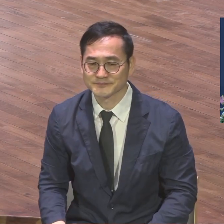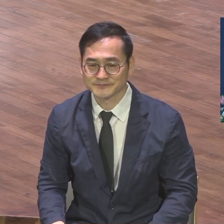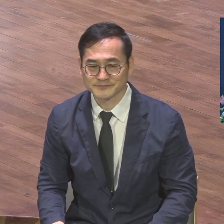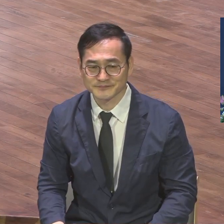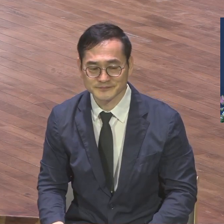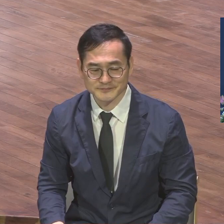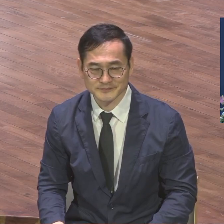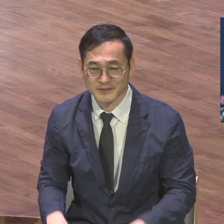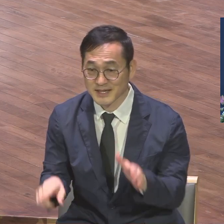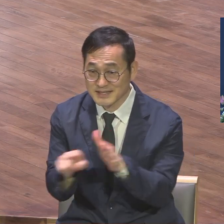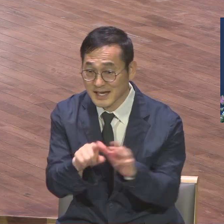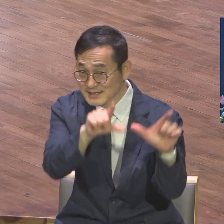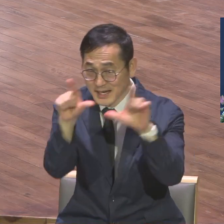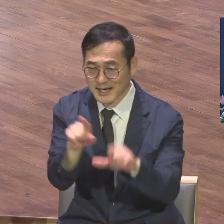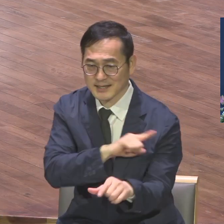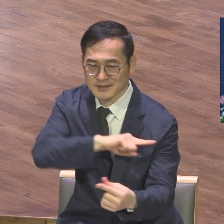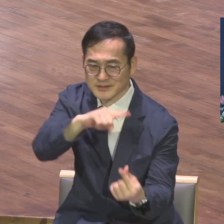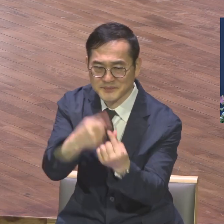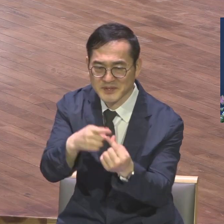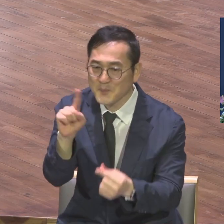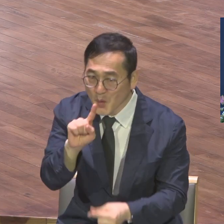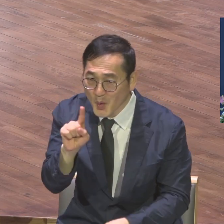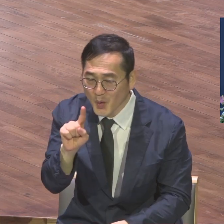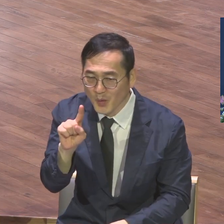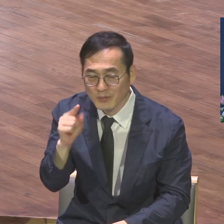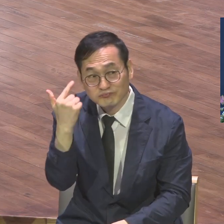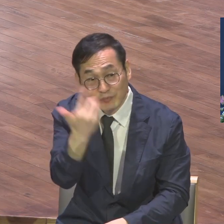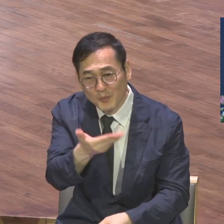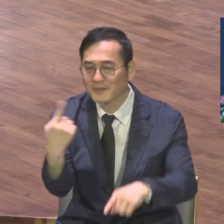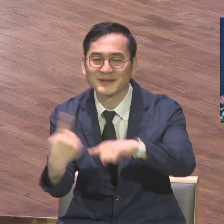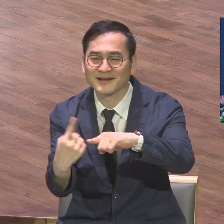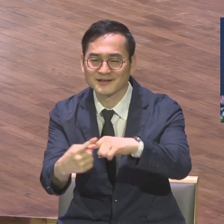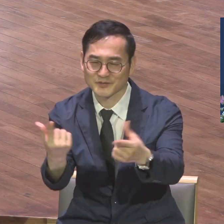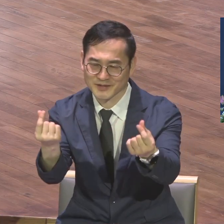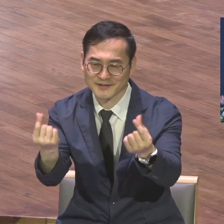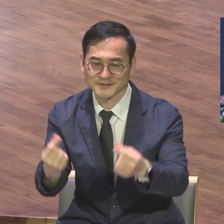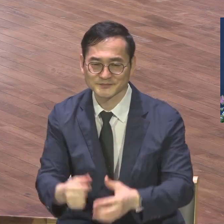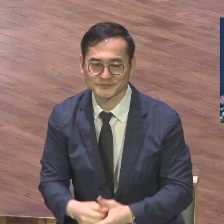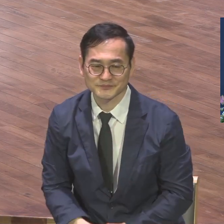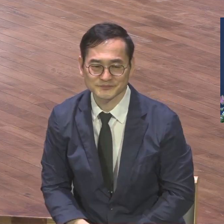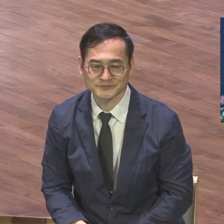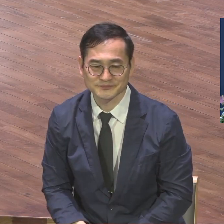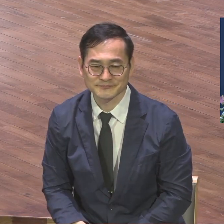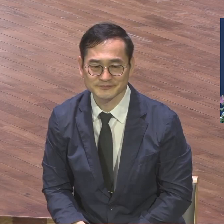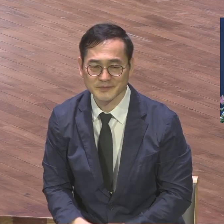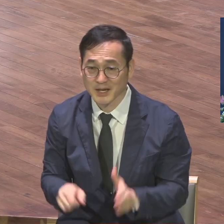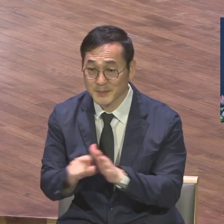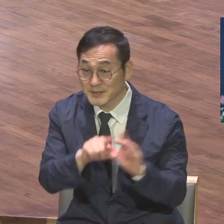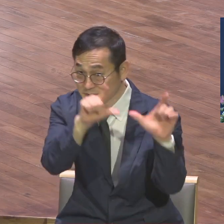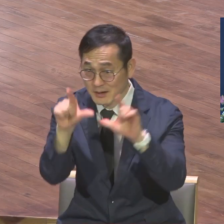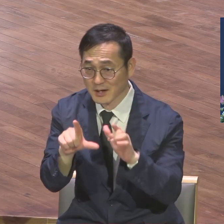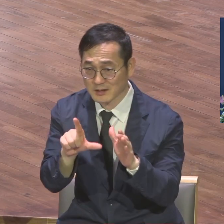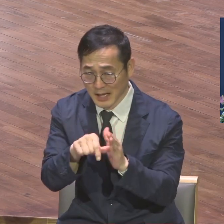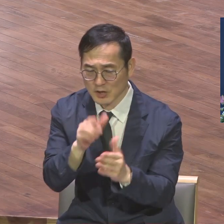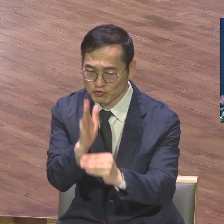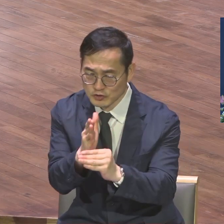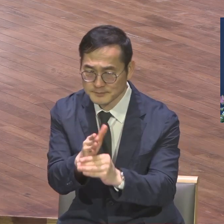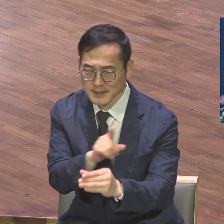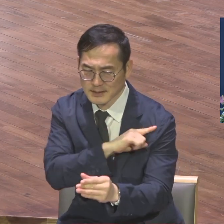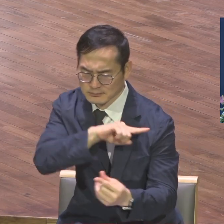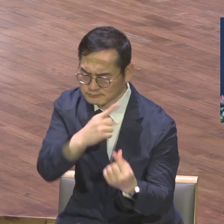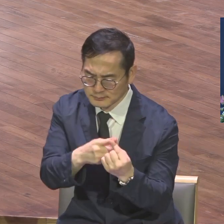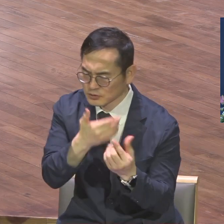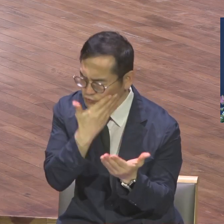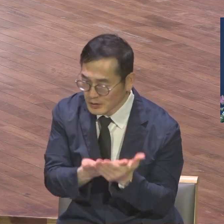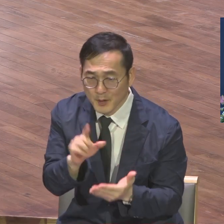제목처럼 신앙생활의 핵심이 뭡니까? 똑같은 질문이에요. 신앙생활한테 핵심이 뭡니까?